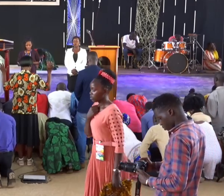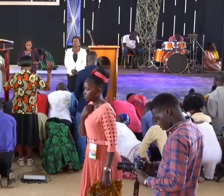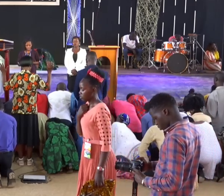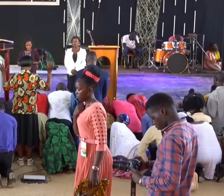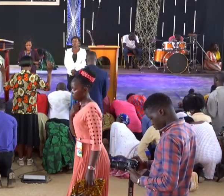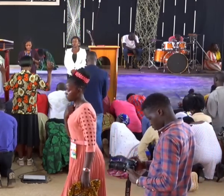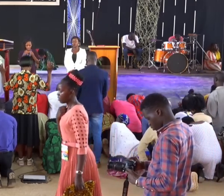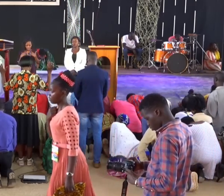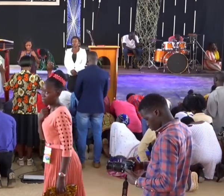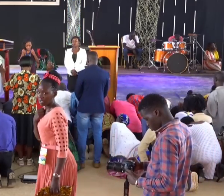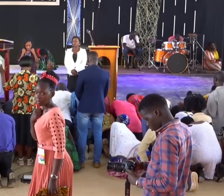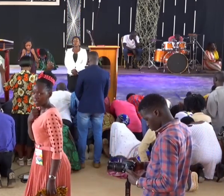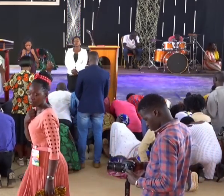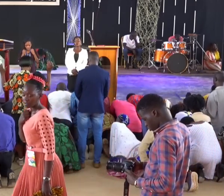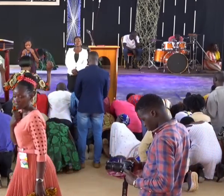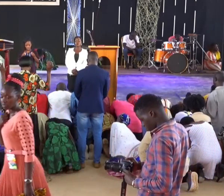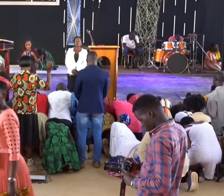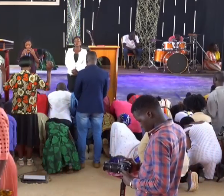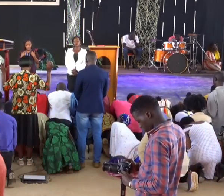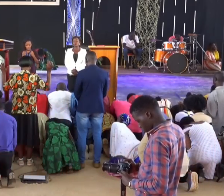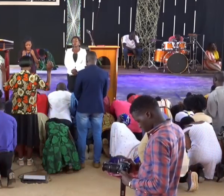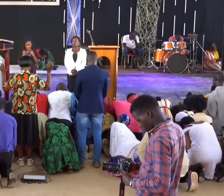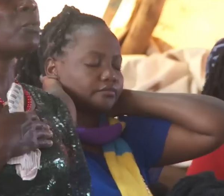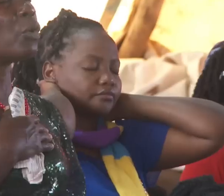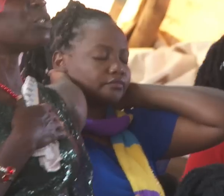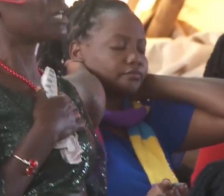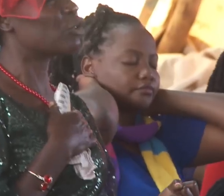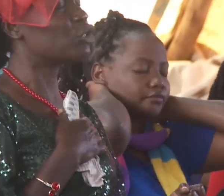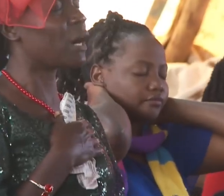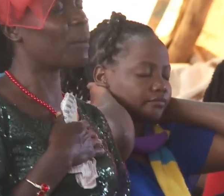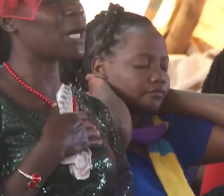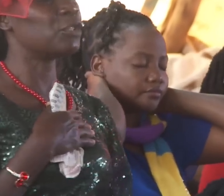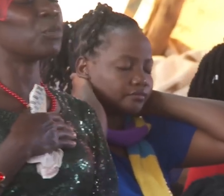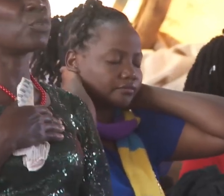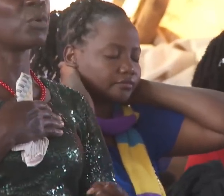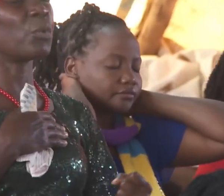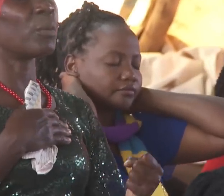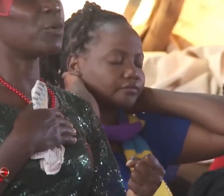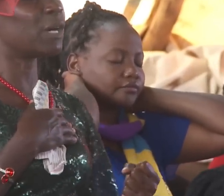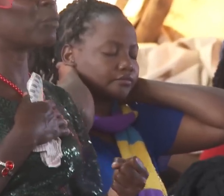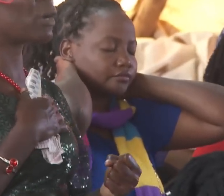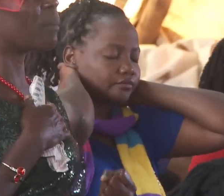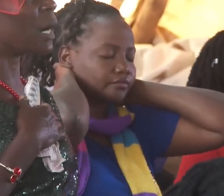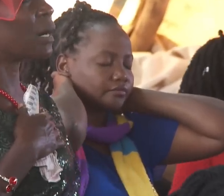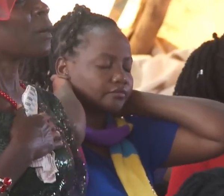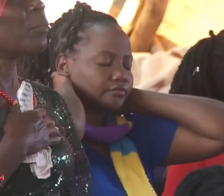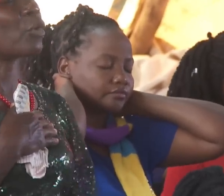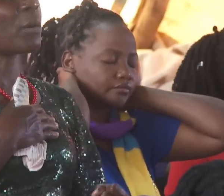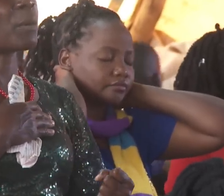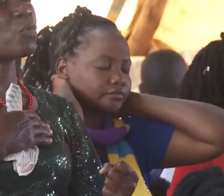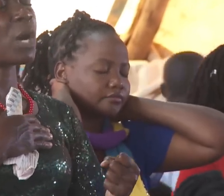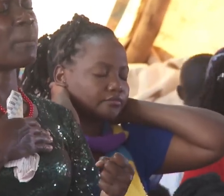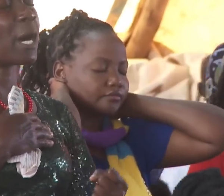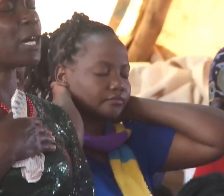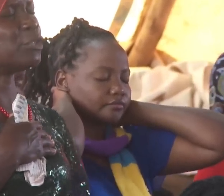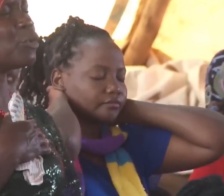tuwamanyi tuwamanyi mumutu wa fawa munda tulimu masako hoyo kata nunga